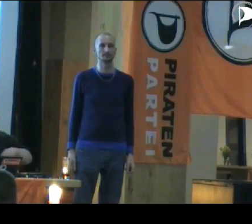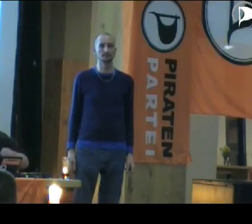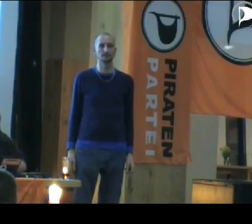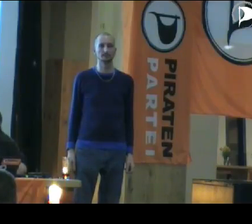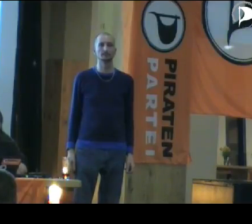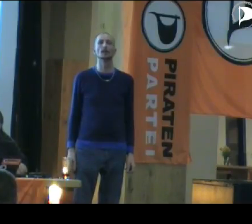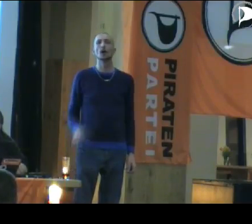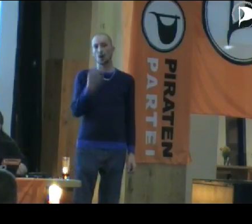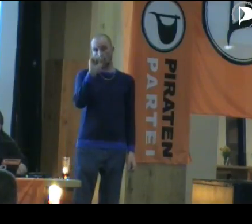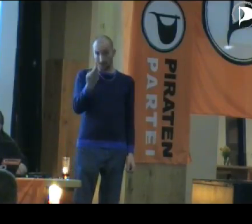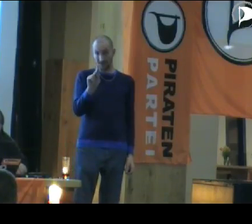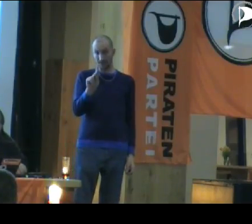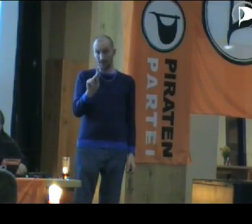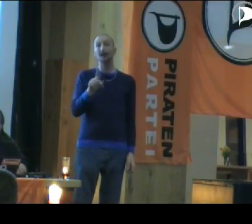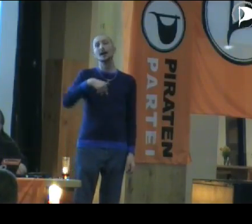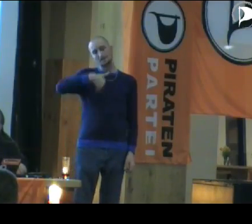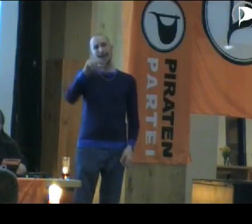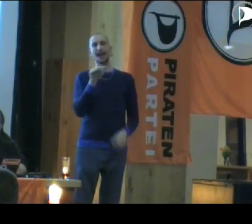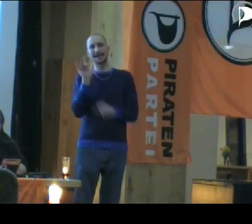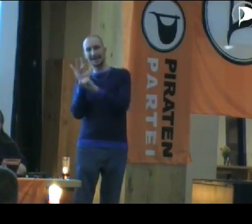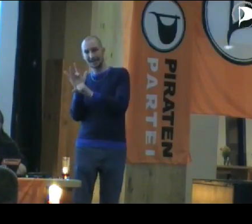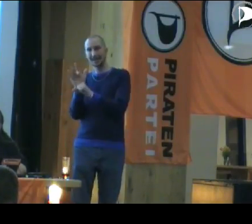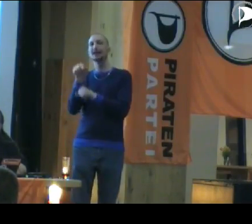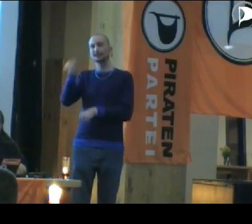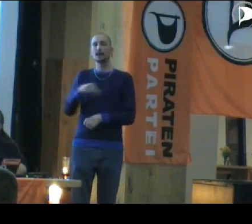okay die deutliche mehrheit ist dagegen